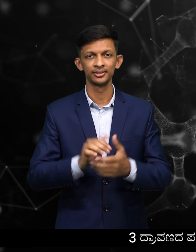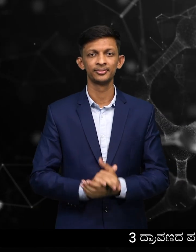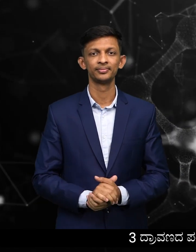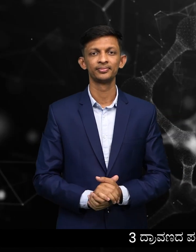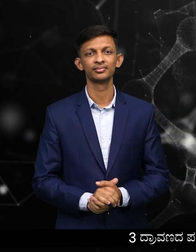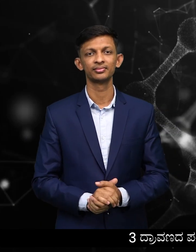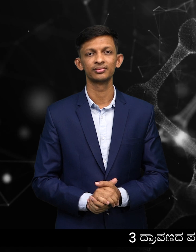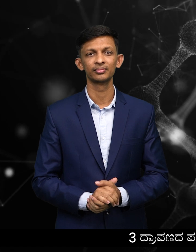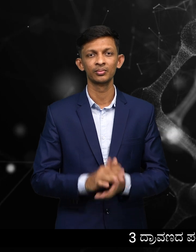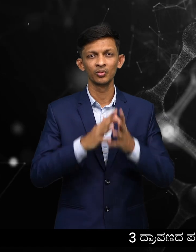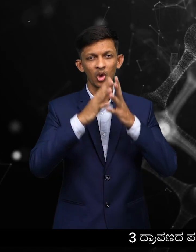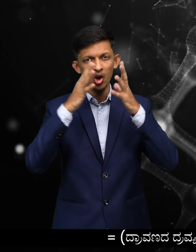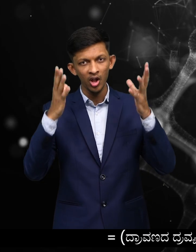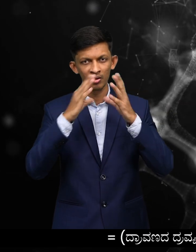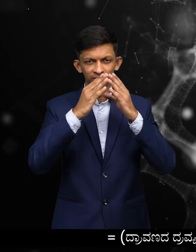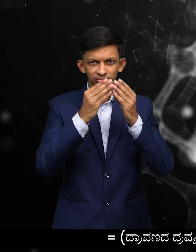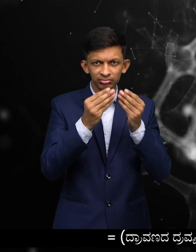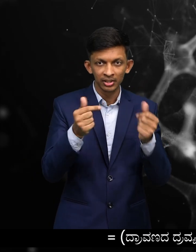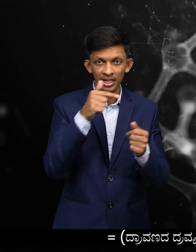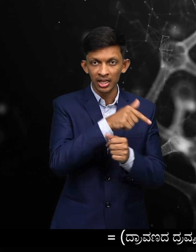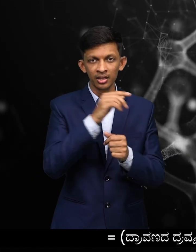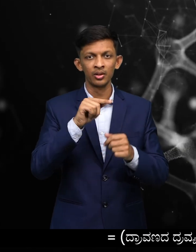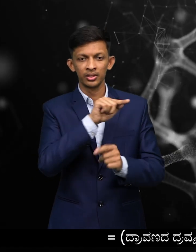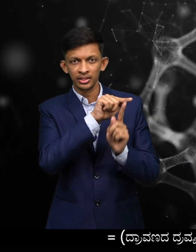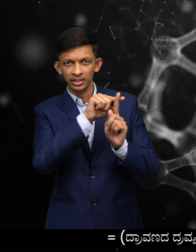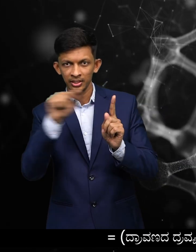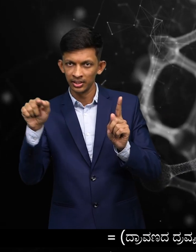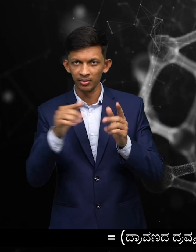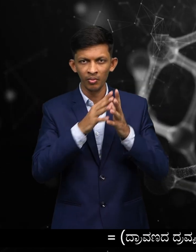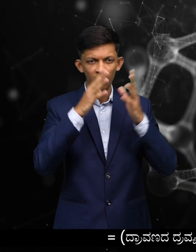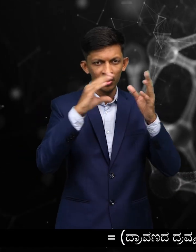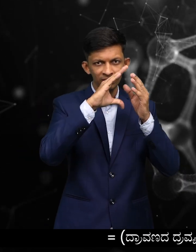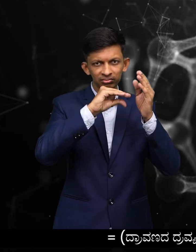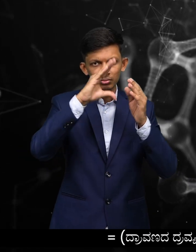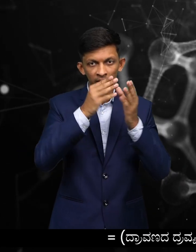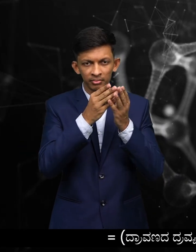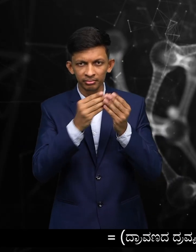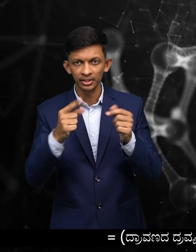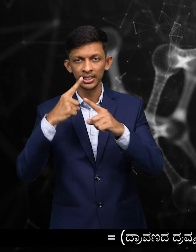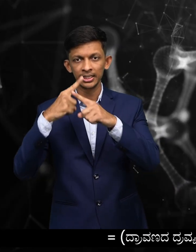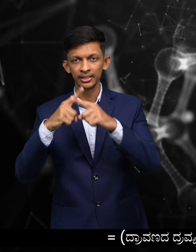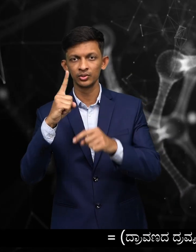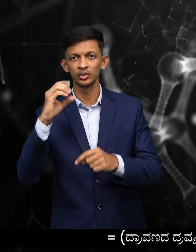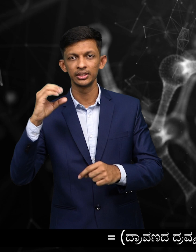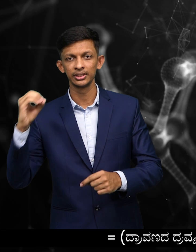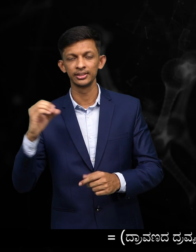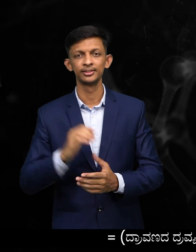ಶೇಕಡಾವಾರು ದ್ರವ್ಯರಾಶಿ is equal to ದ್ರಾವಣದ ದ್ರವ್ಯರಾಶಿ ಡಿವೈಡೆಡ್ ಬೈ ಪರಿಹಾರದ ಪರಿಣಾಮ